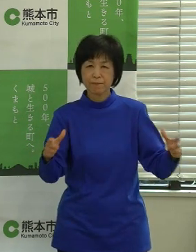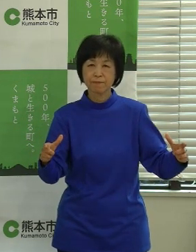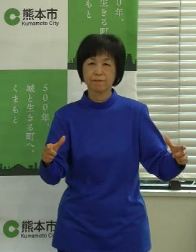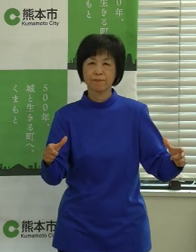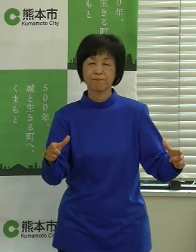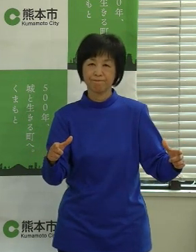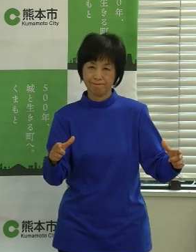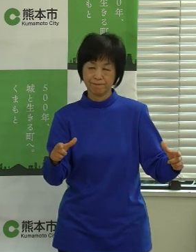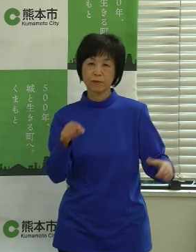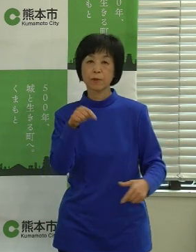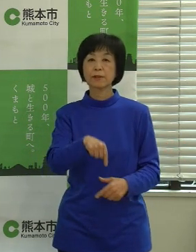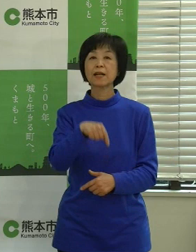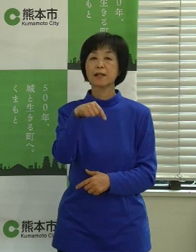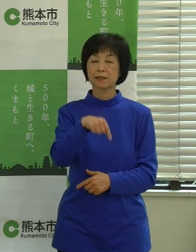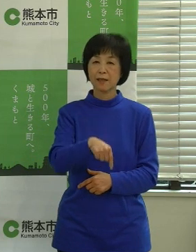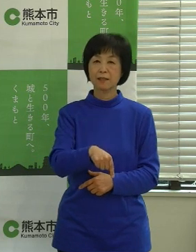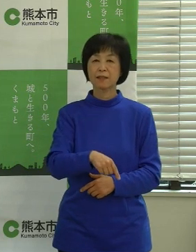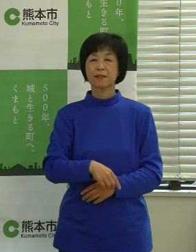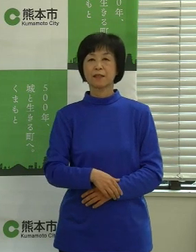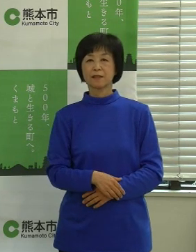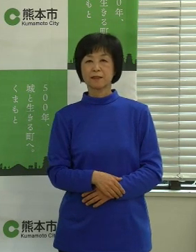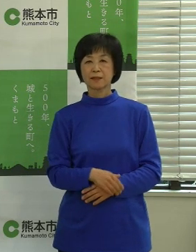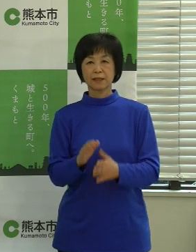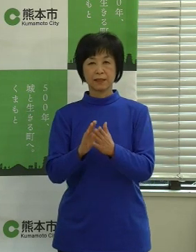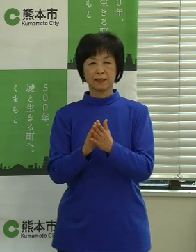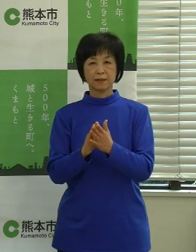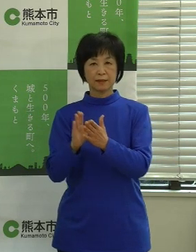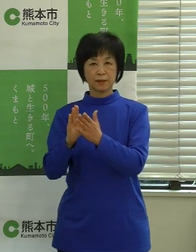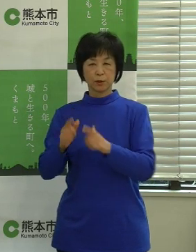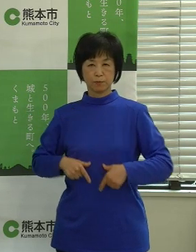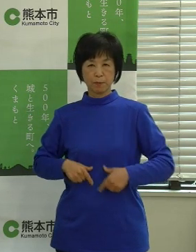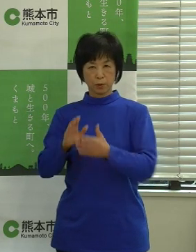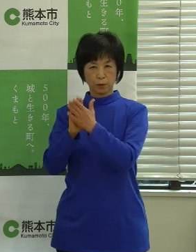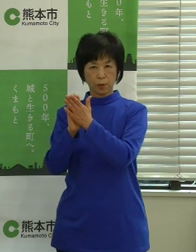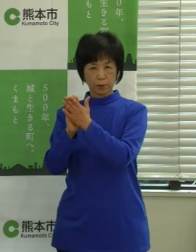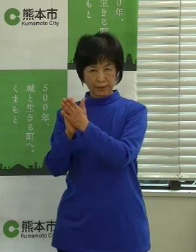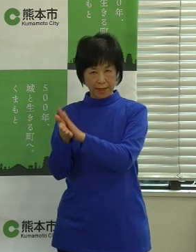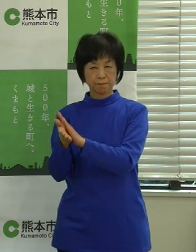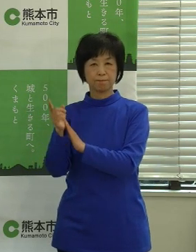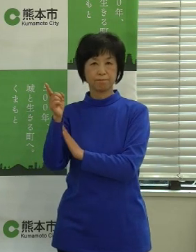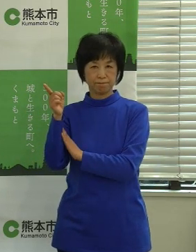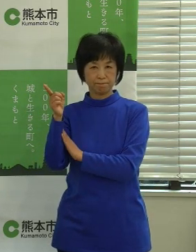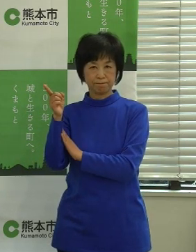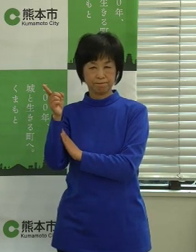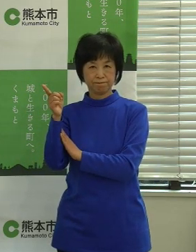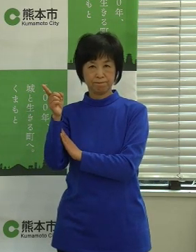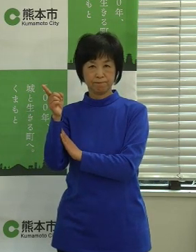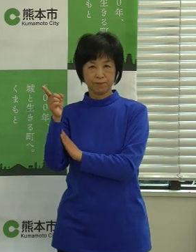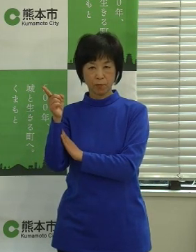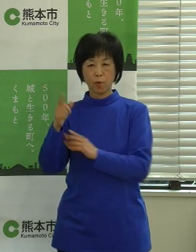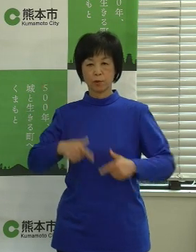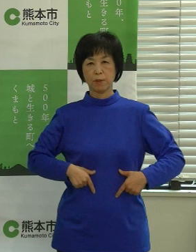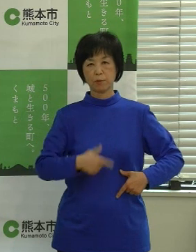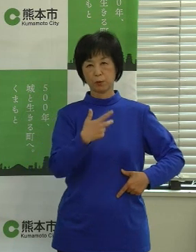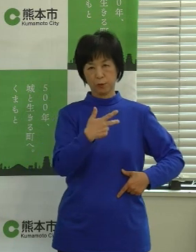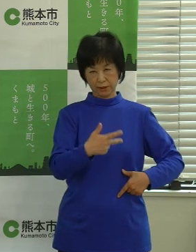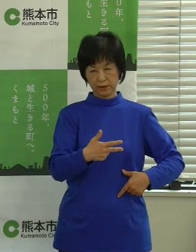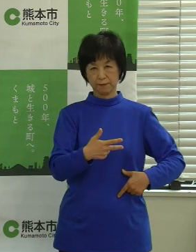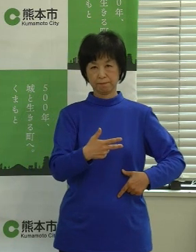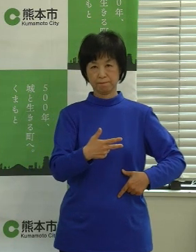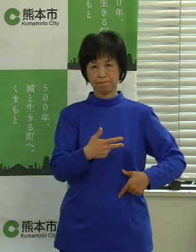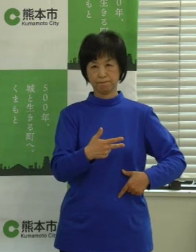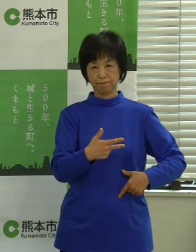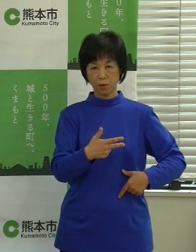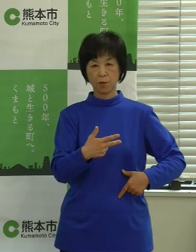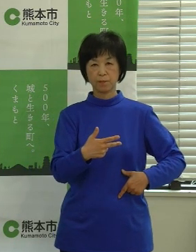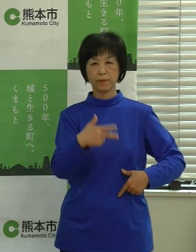中でですね、県からもそうでしょうけれども、 私ども、私の方からもですね、市